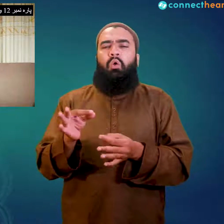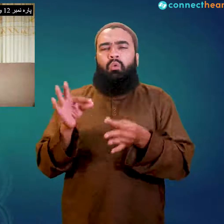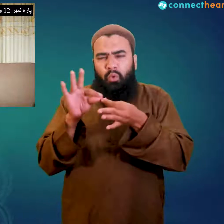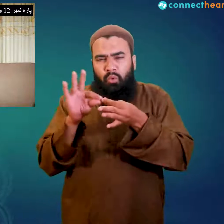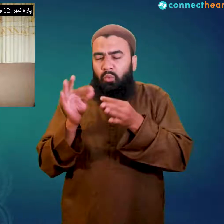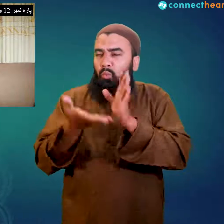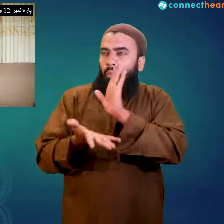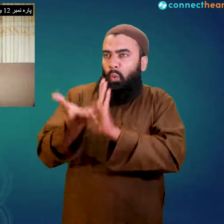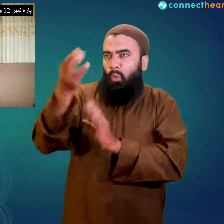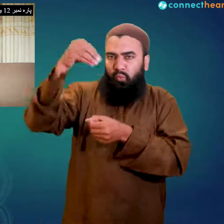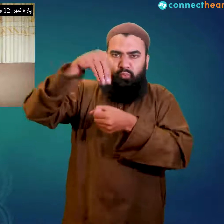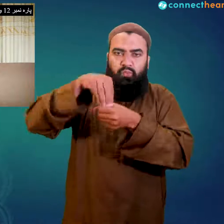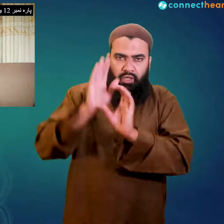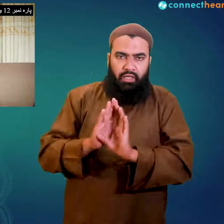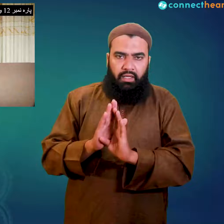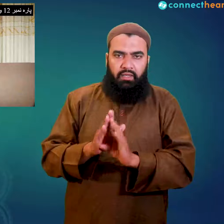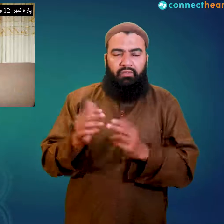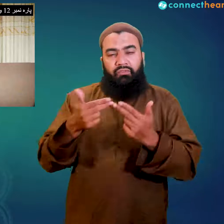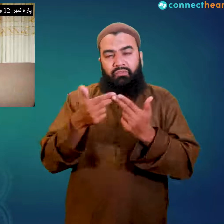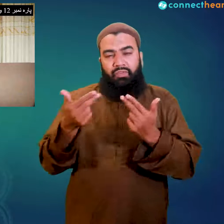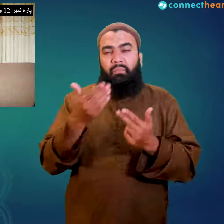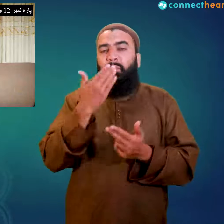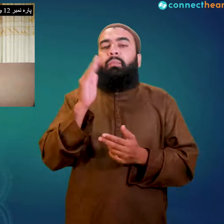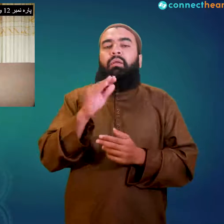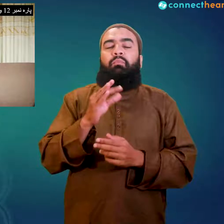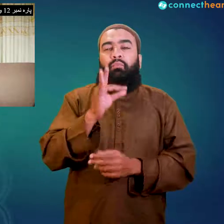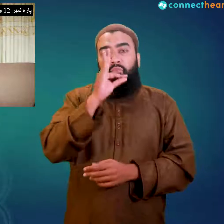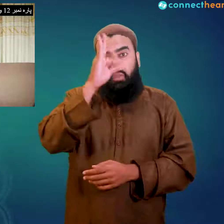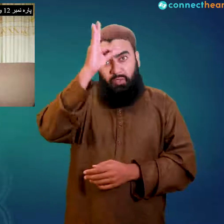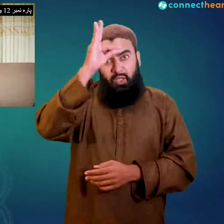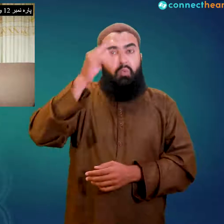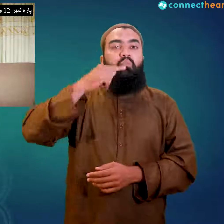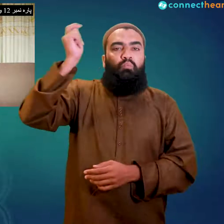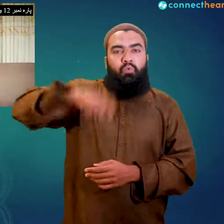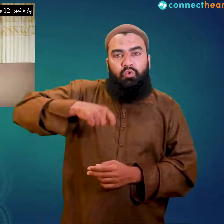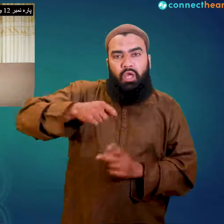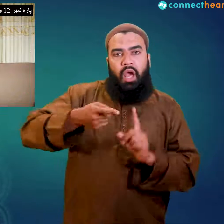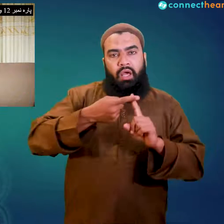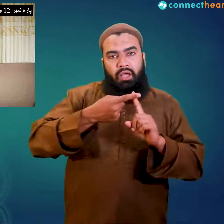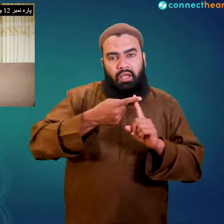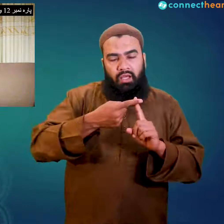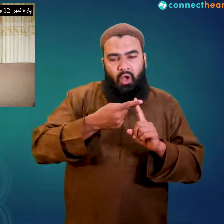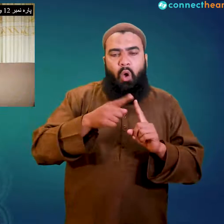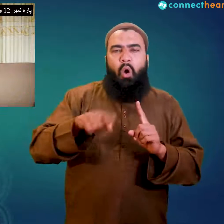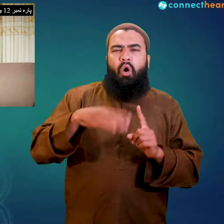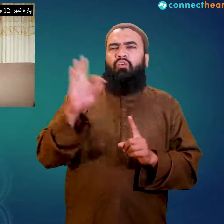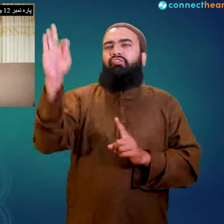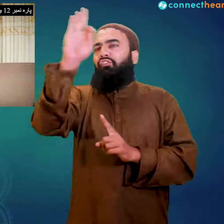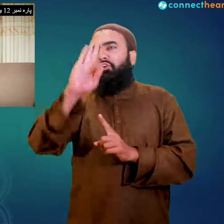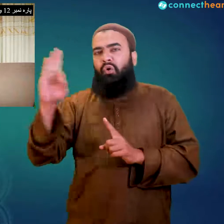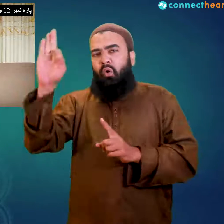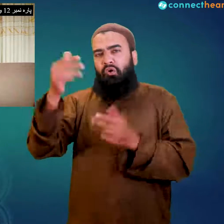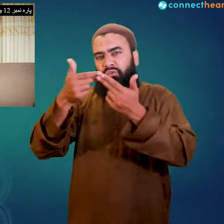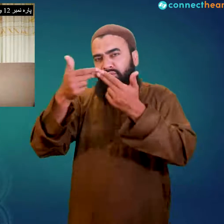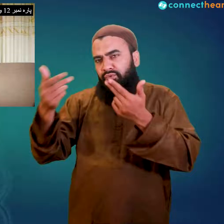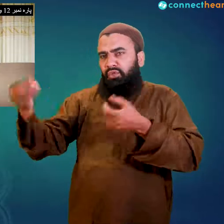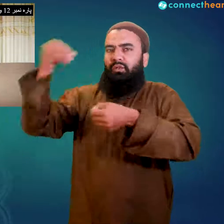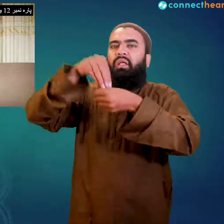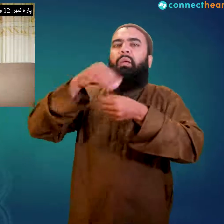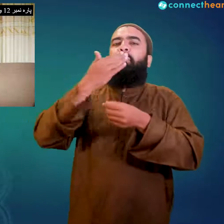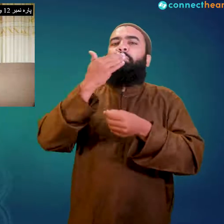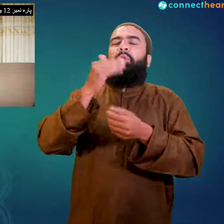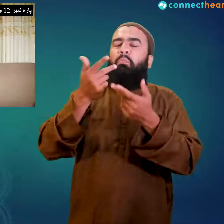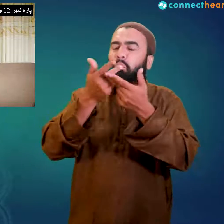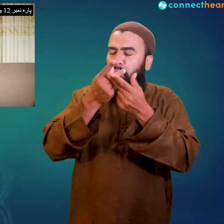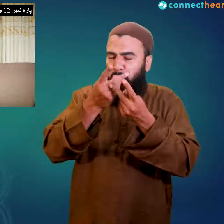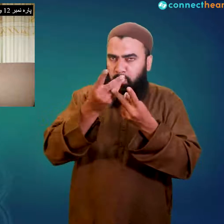علیہ الصلاۃ والسلام کی بیوی، فرعون کی زوجہ جو کہ مومنہ عورت تھیں۔ اس